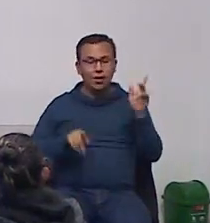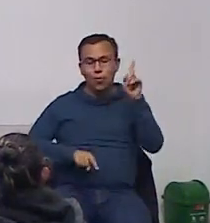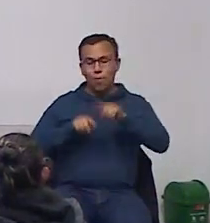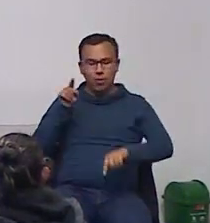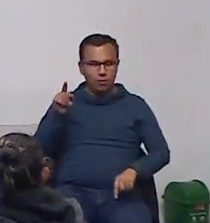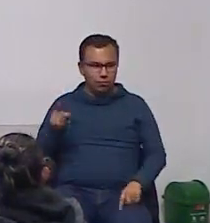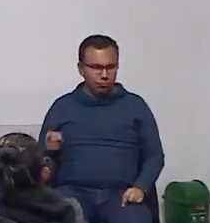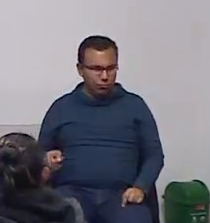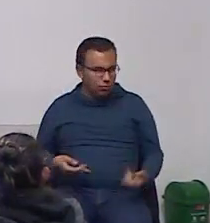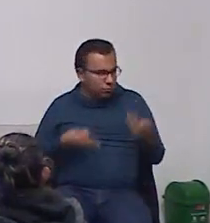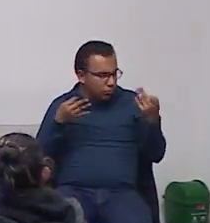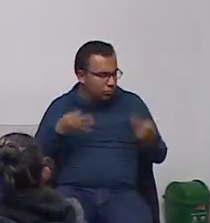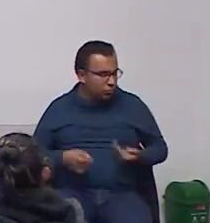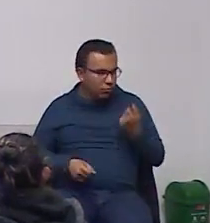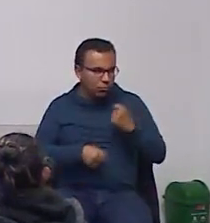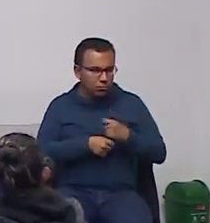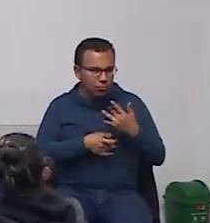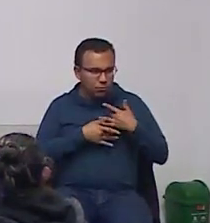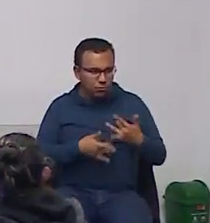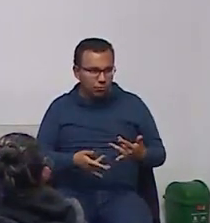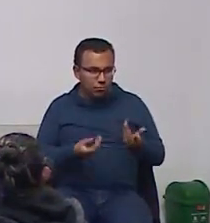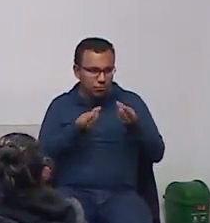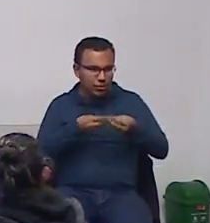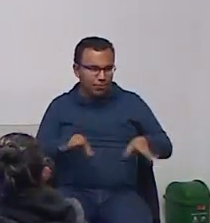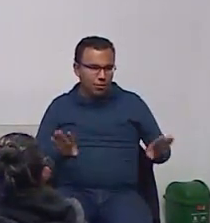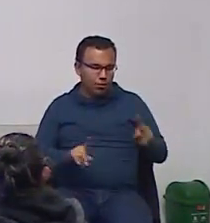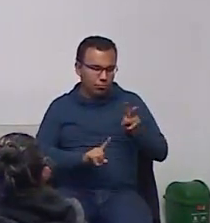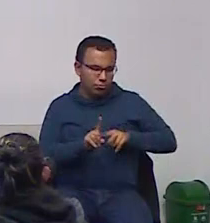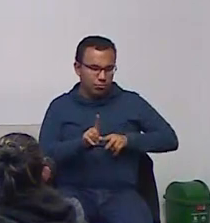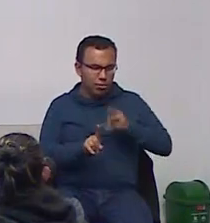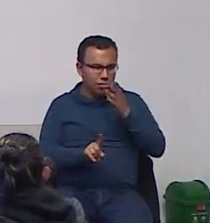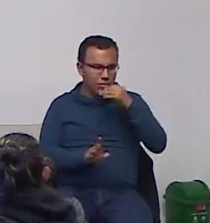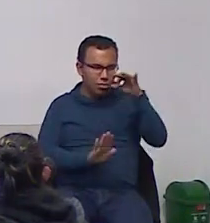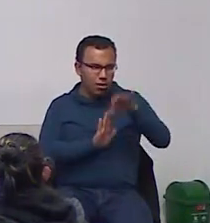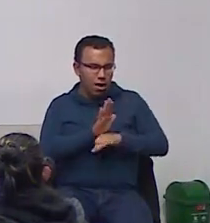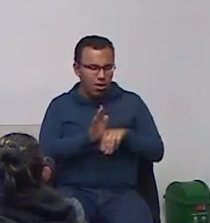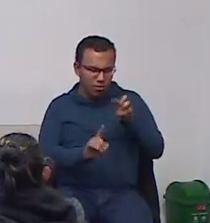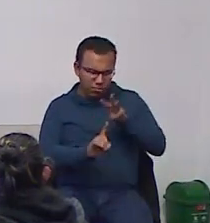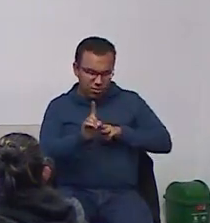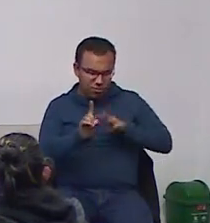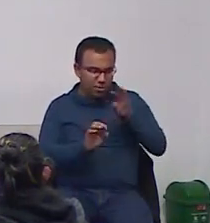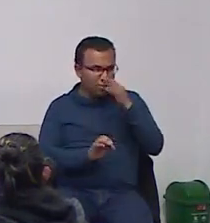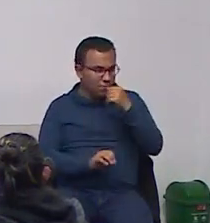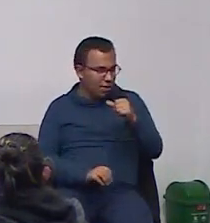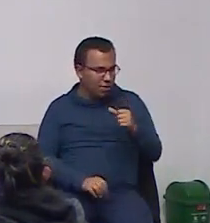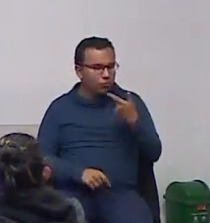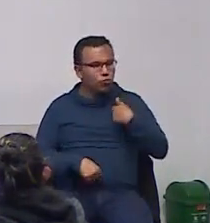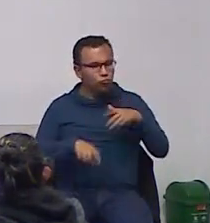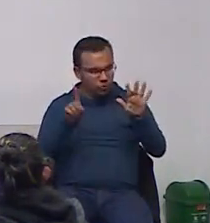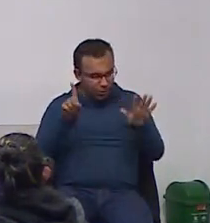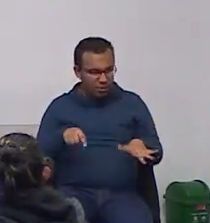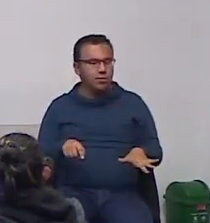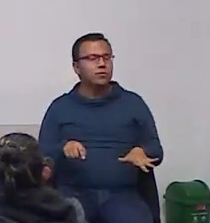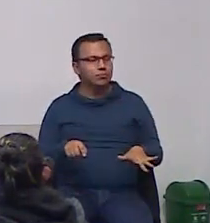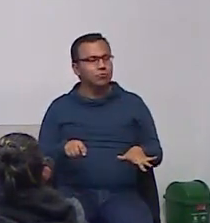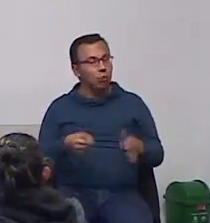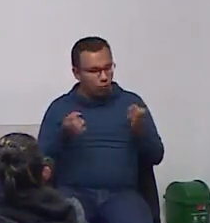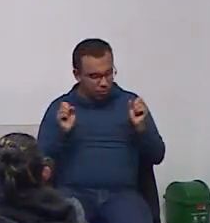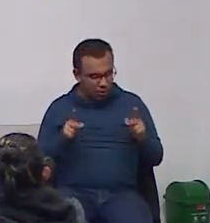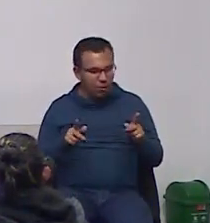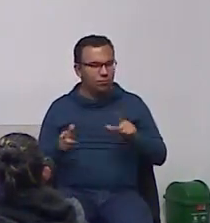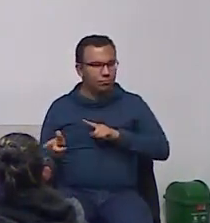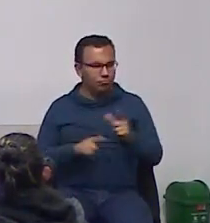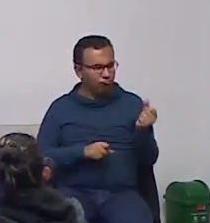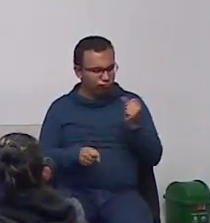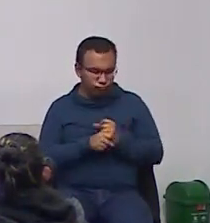estamos trabajando algo formal con ese voluntario pues se pierde y en dos meses no se hace nada o en tres meses lo mínimo es un semestre para uno decir Ah bueno